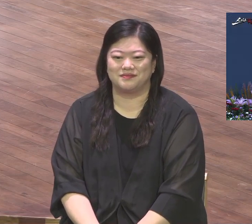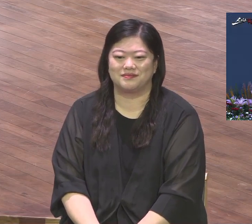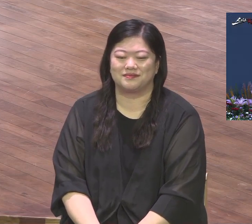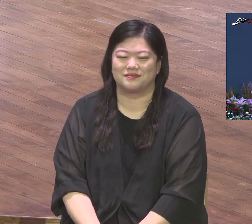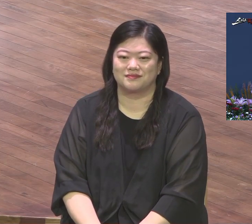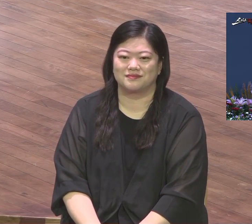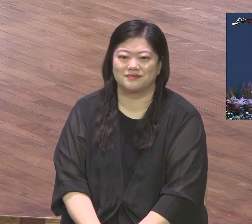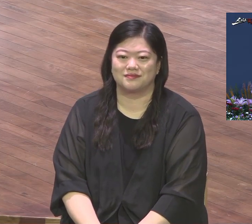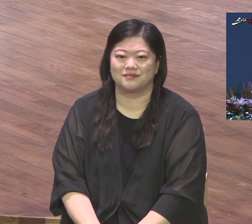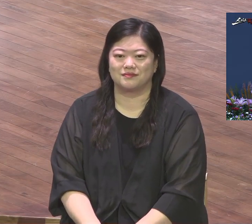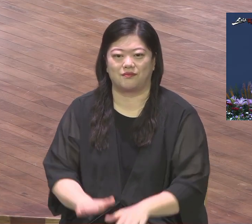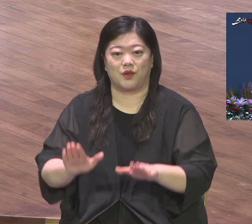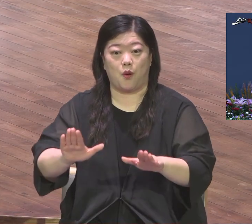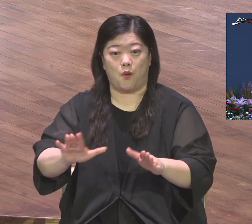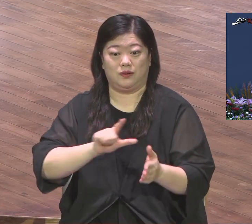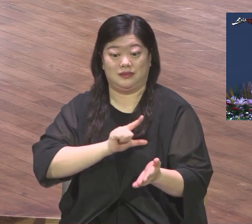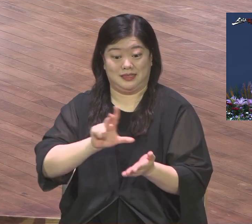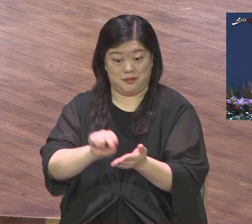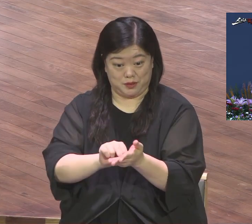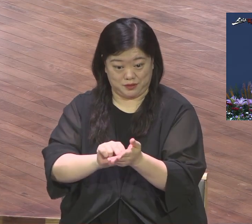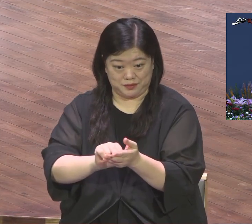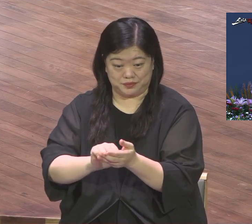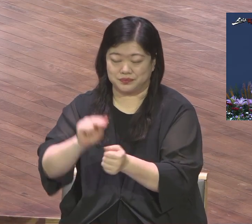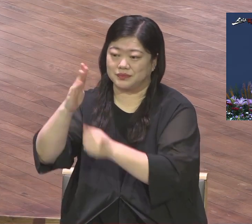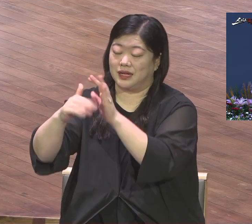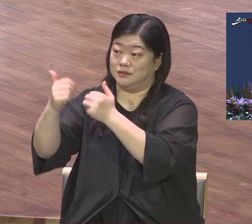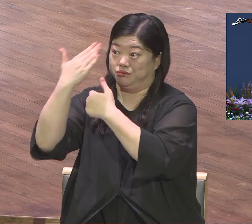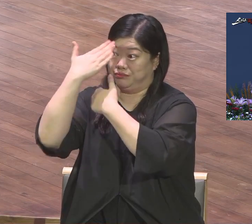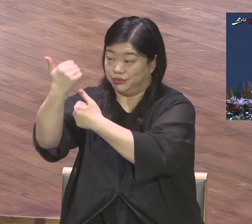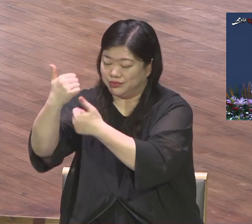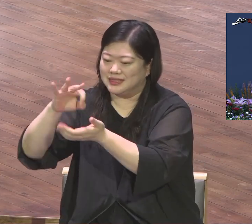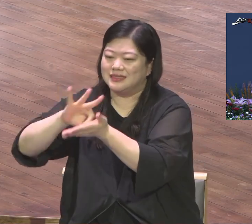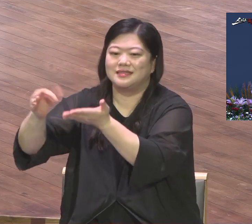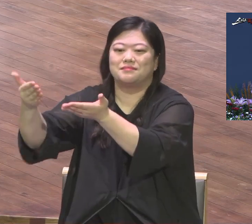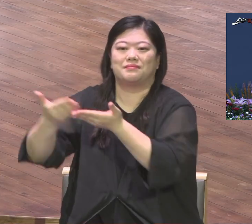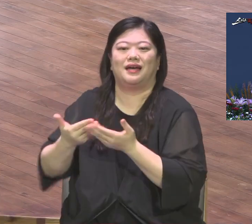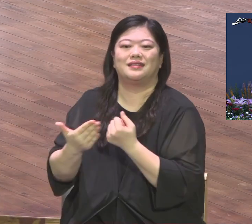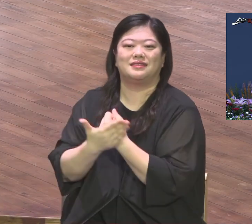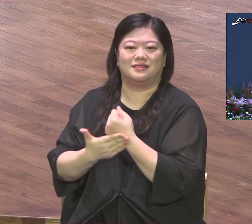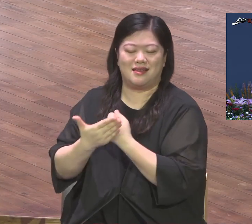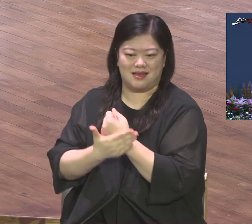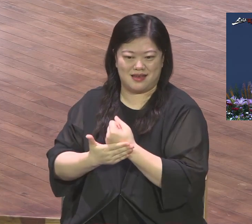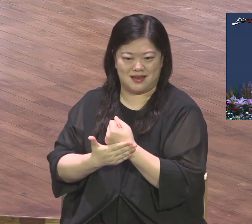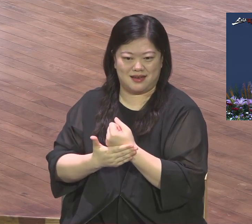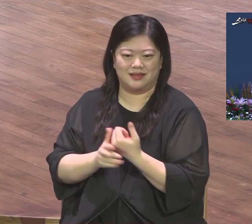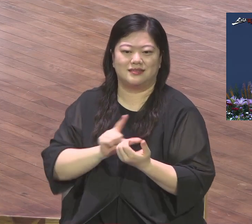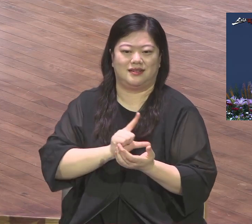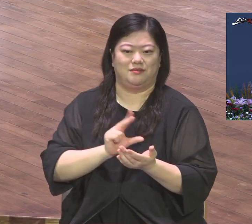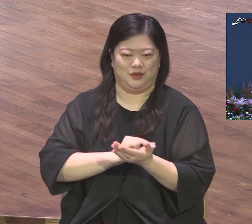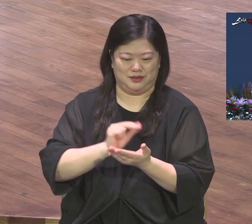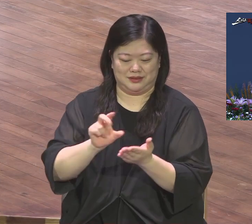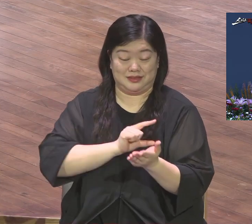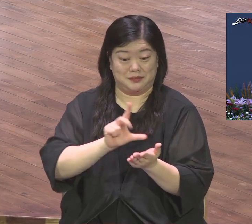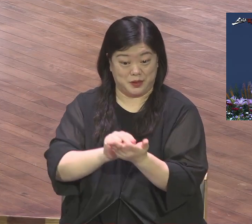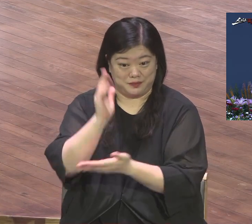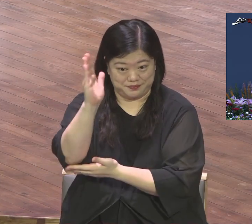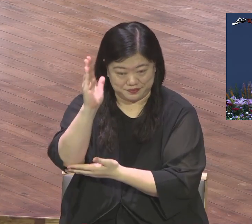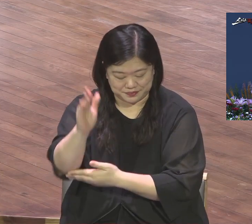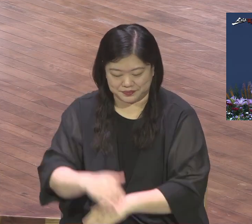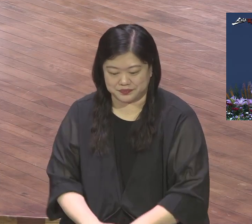이럴 때는 말씀 가지고 서임 받는 은혜란 제목으로 말씀을 드립니다. 금요 기도 시간에